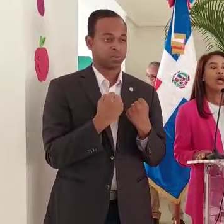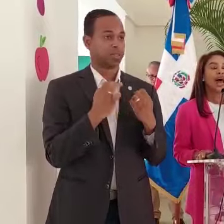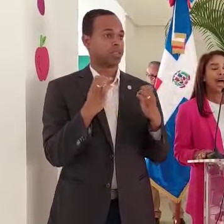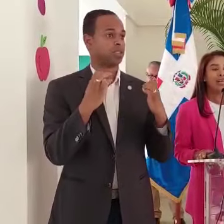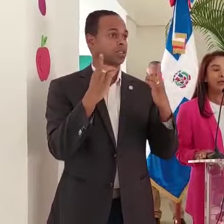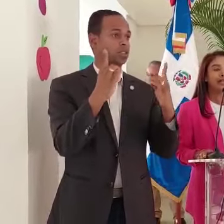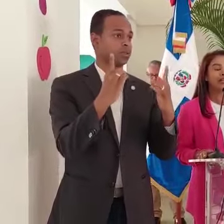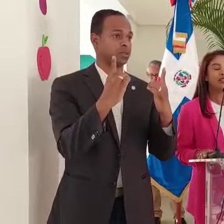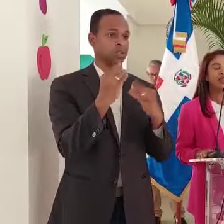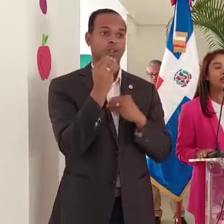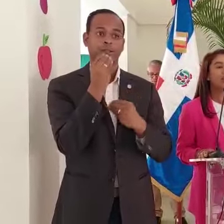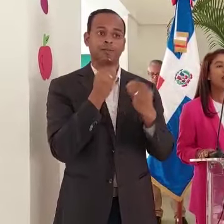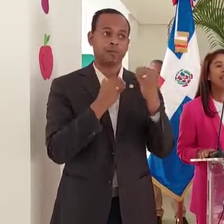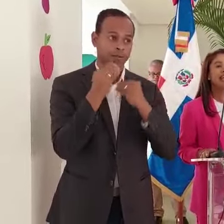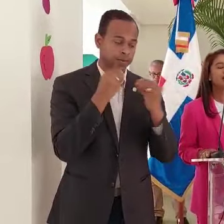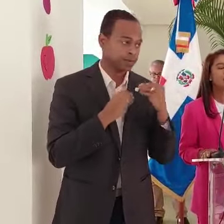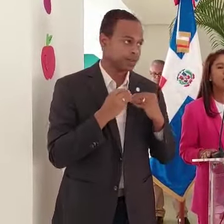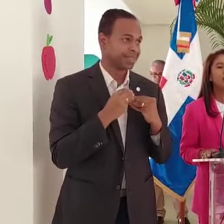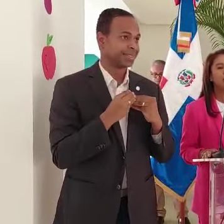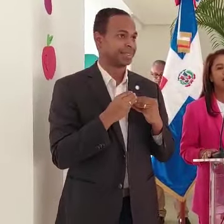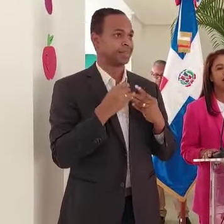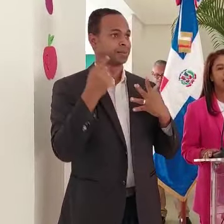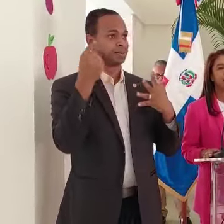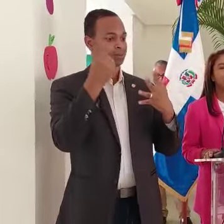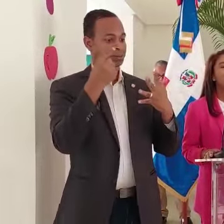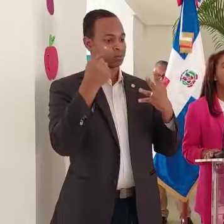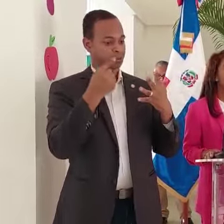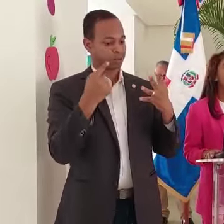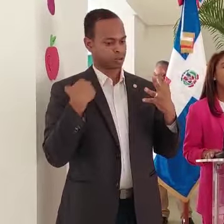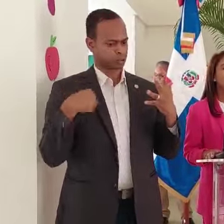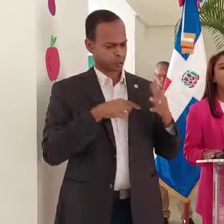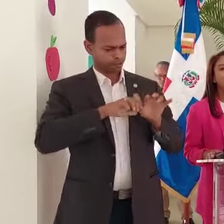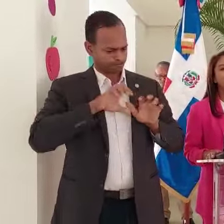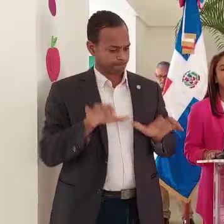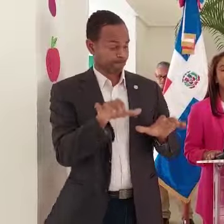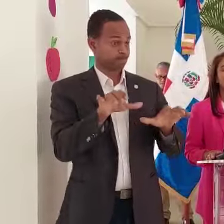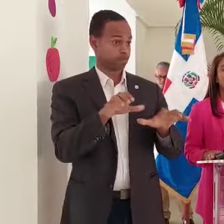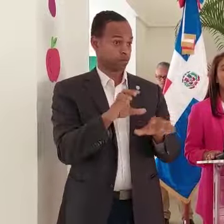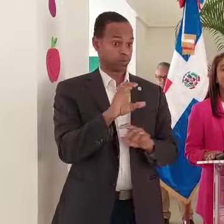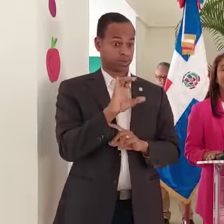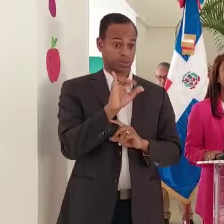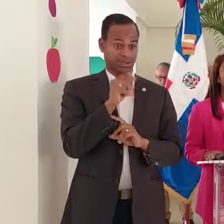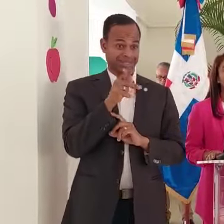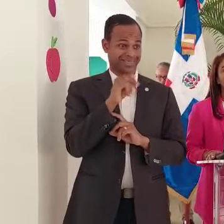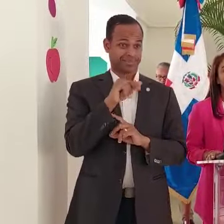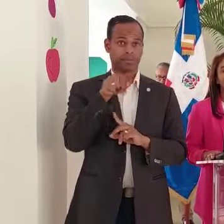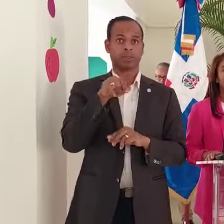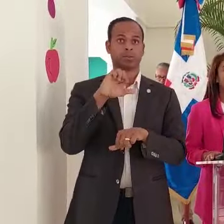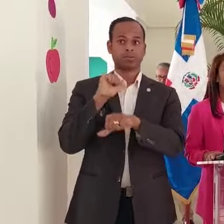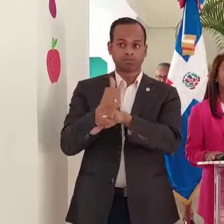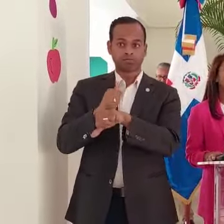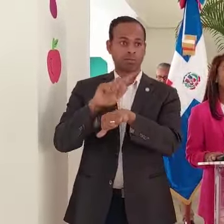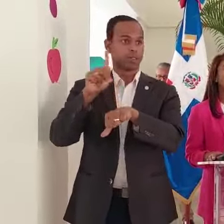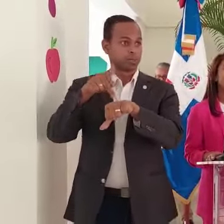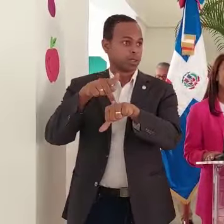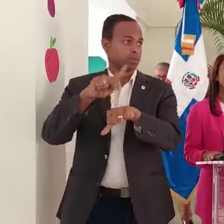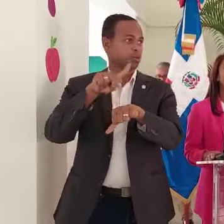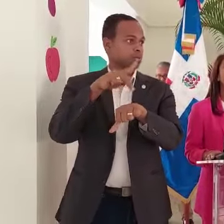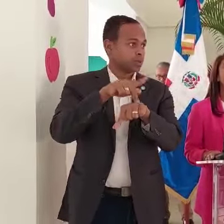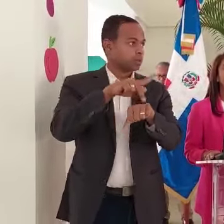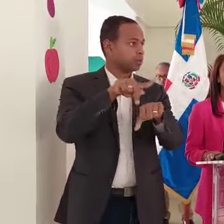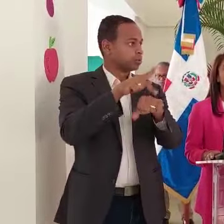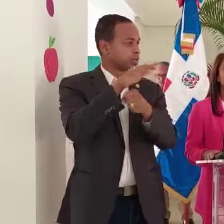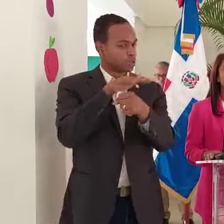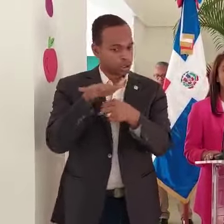educación, alimentación, es todo lo que hacemos. Un centro de esto para cada provincia, para cada